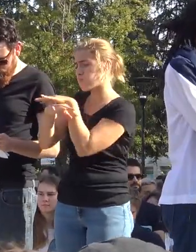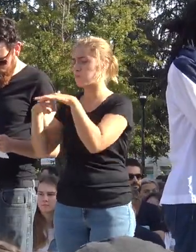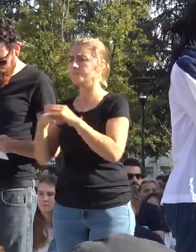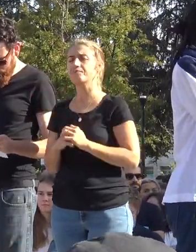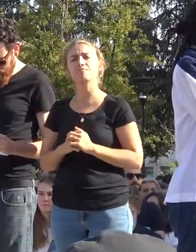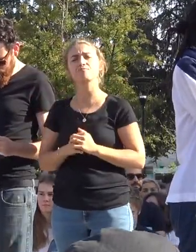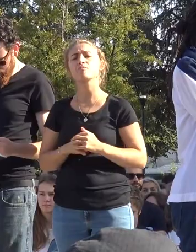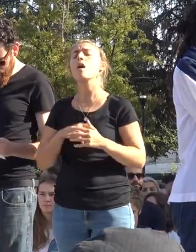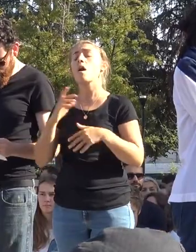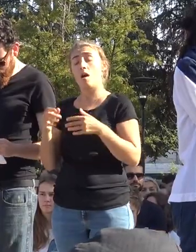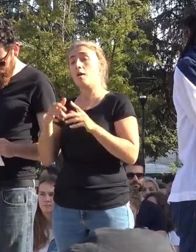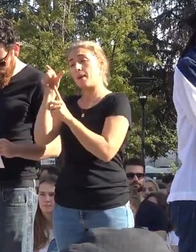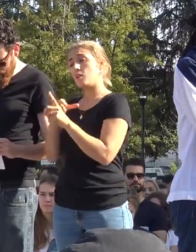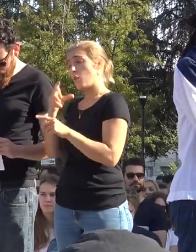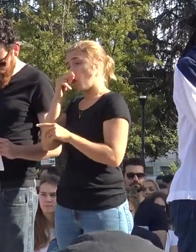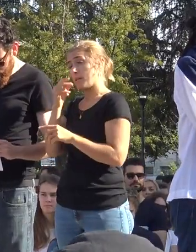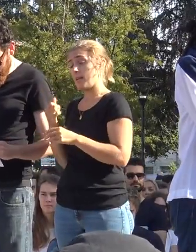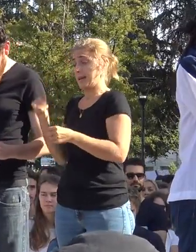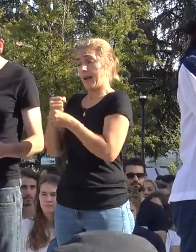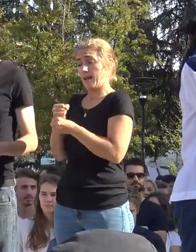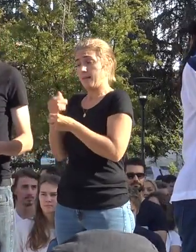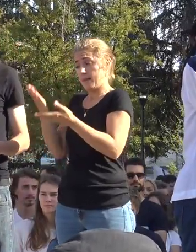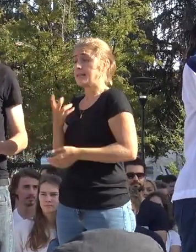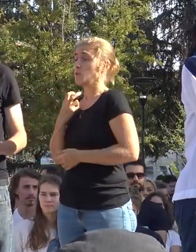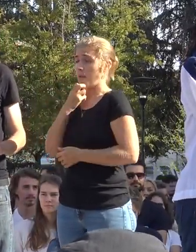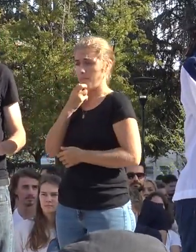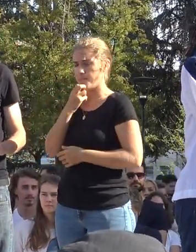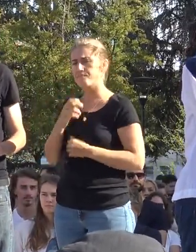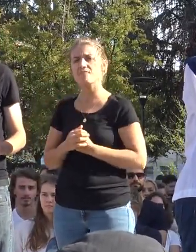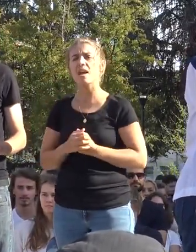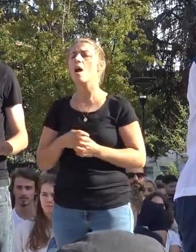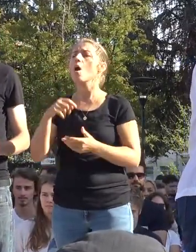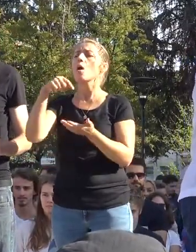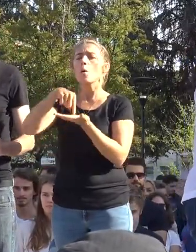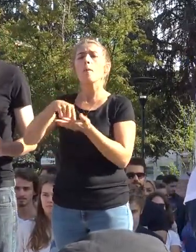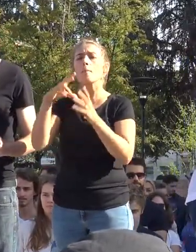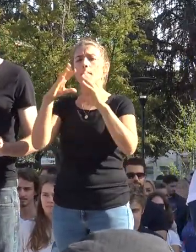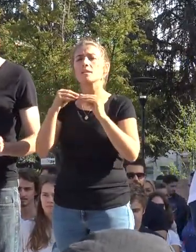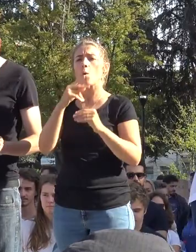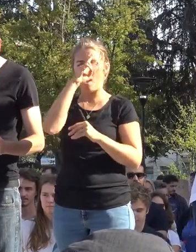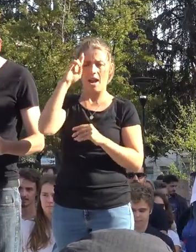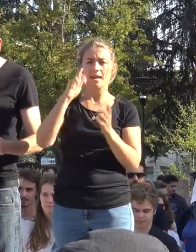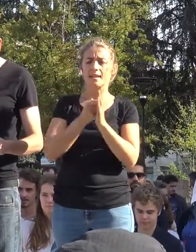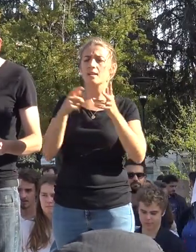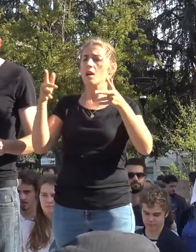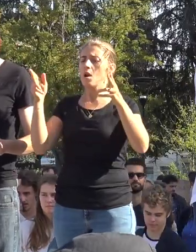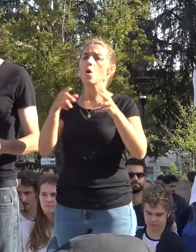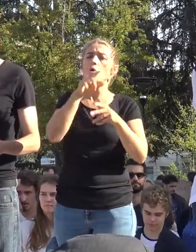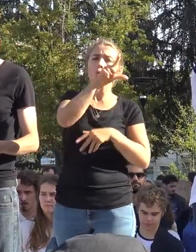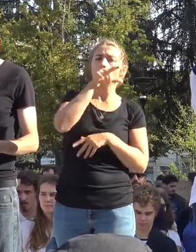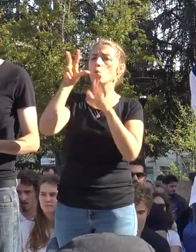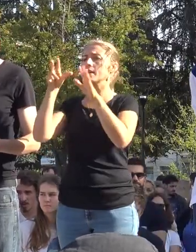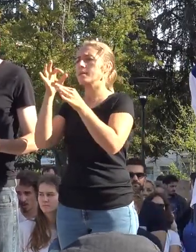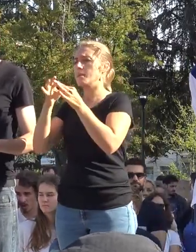lancé encore une fois par un citoyen. Un relais est organisé place Royale. Entre le 2 et le 8 septembre, nous avons tourné autour